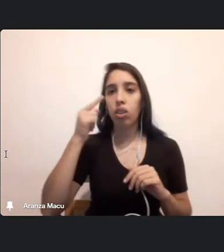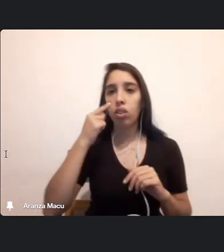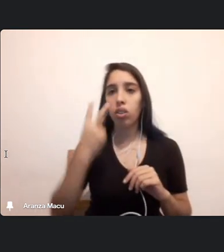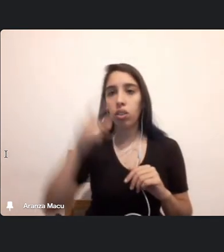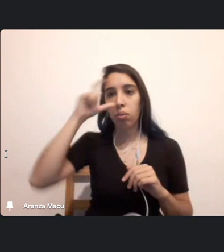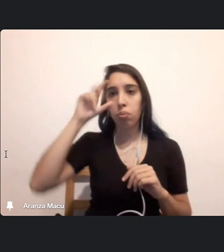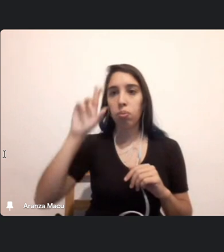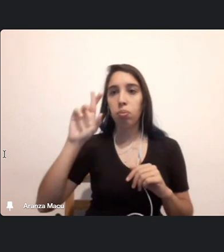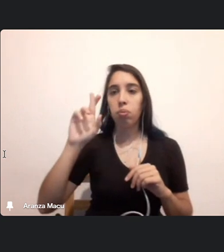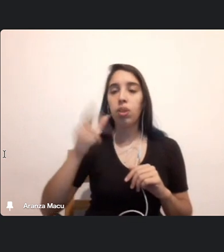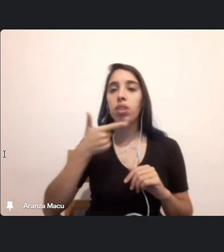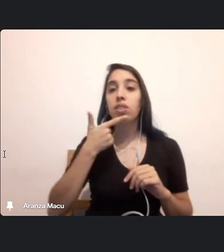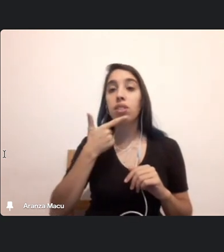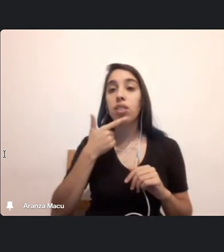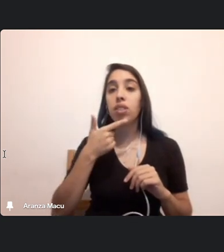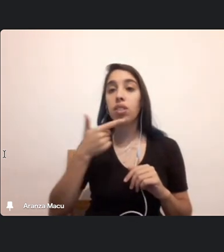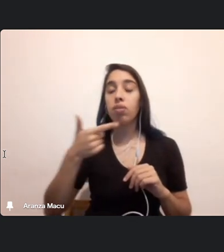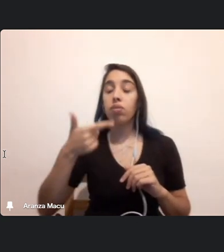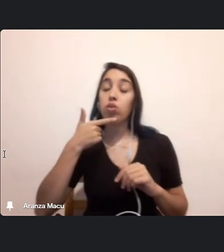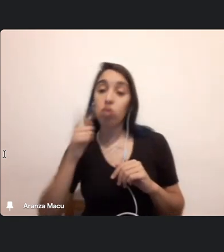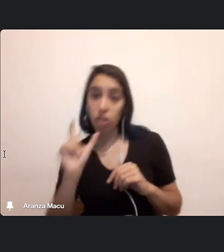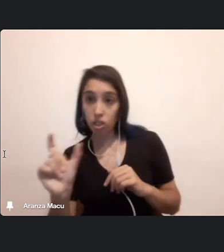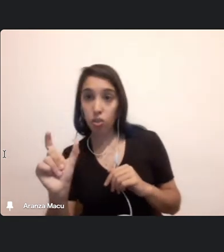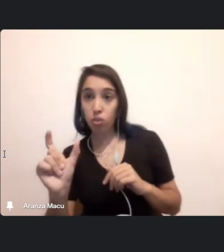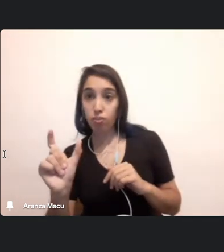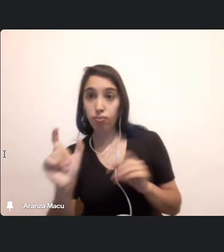Sustantivo. ¿Tiene sufijo?